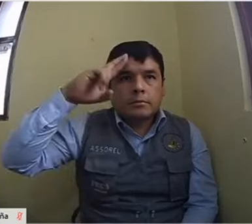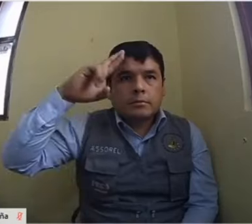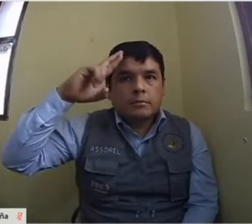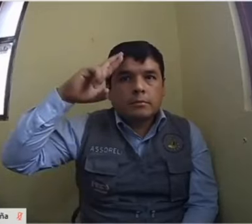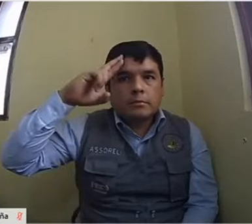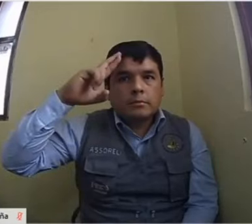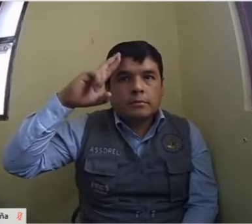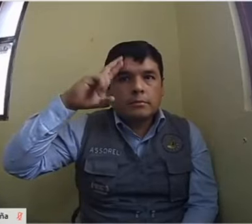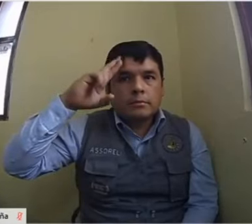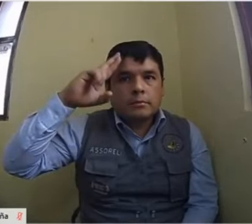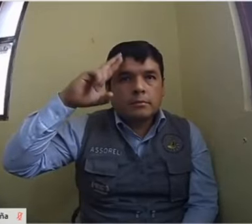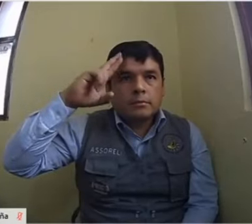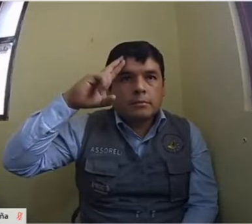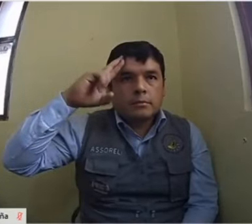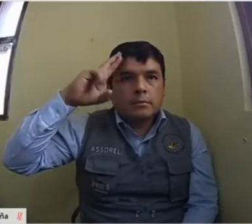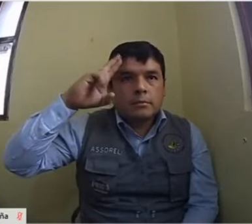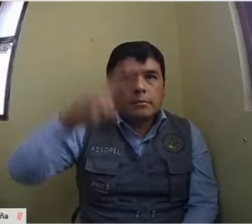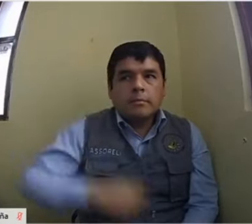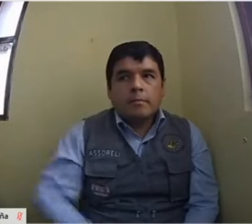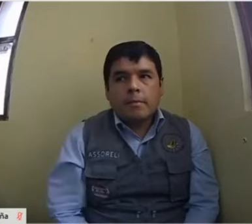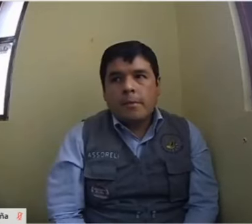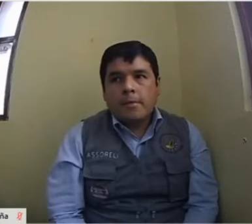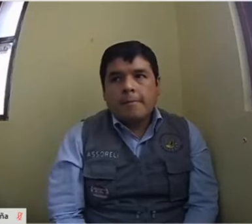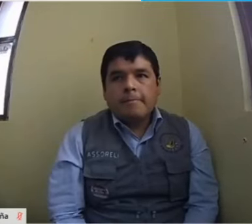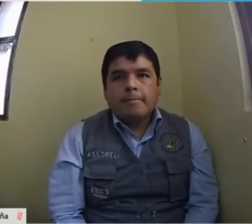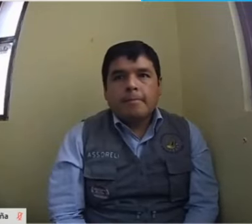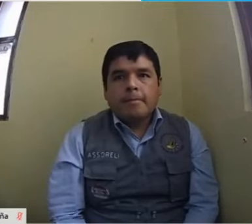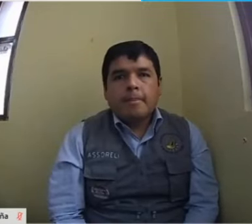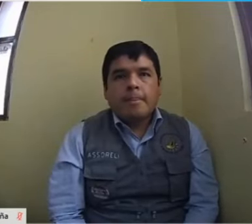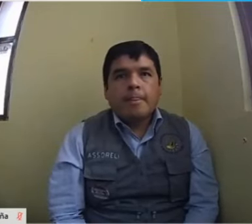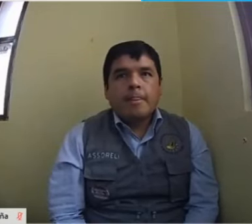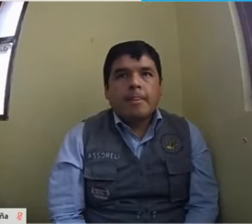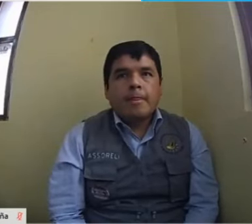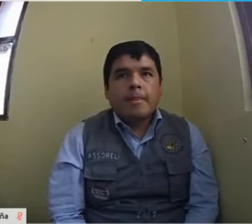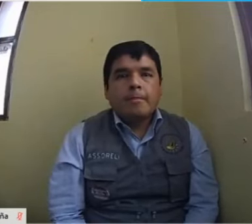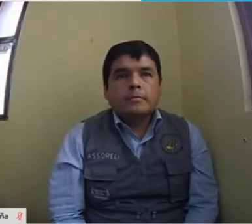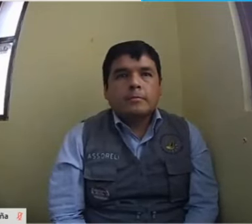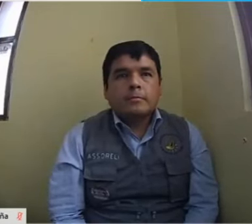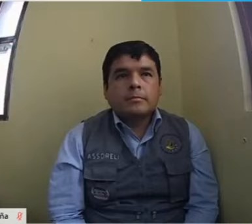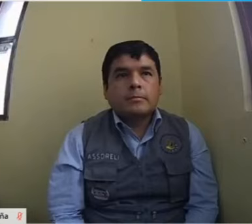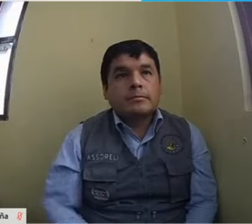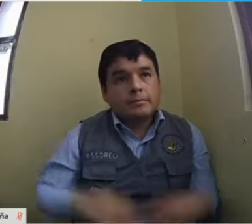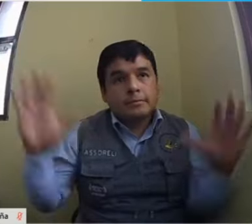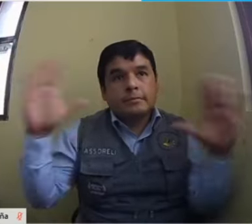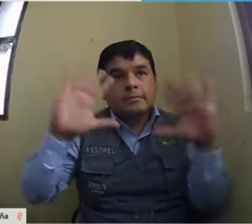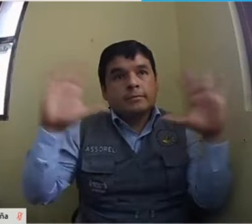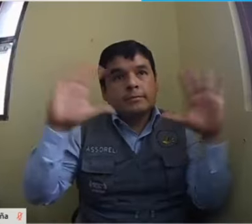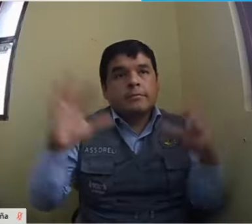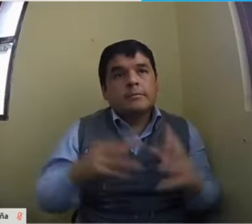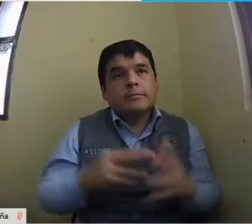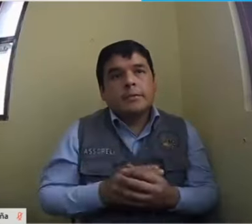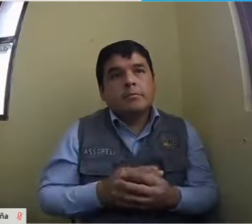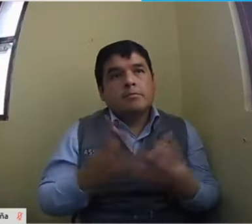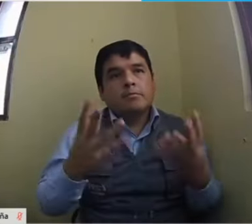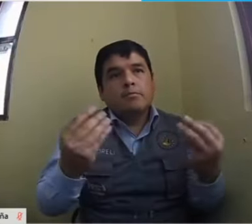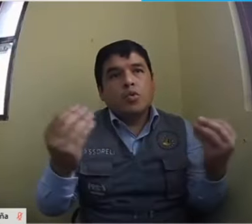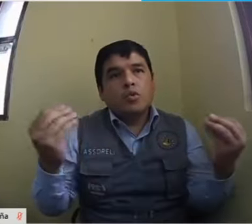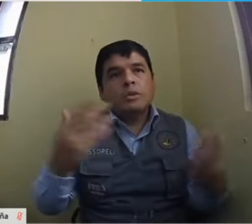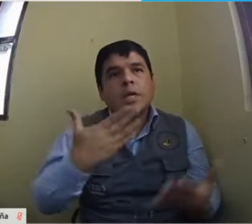voy a tratar de encerrar algunas. Miren, vamos a generar un acceso al Classroom. Tenemos las cuentas de sus correos.